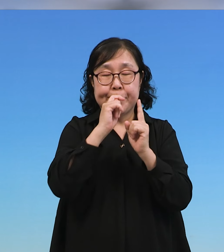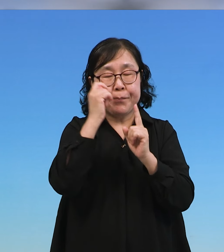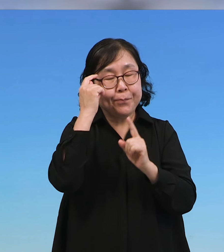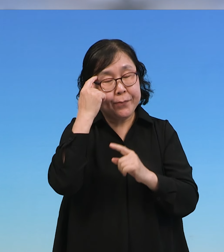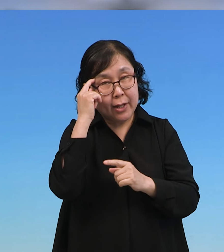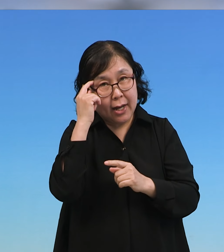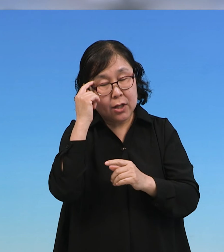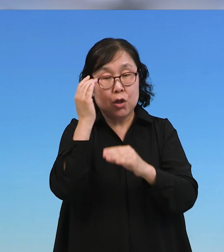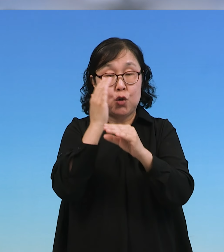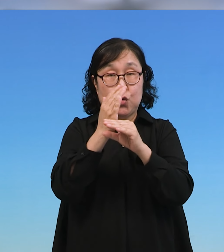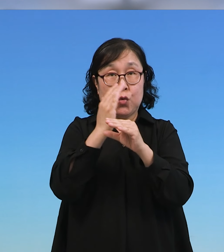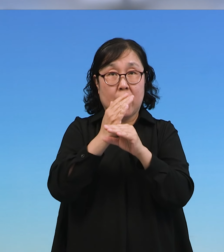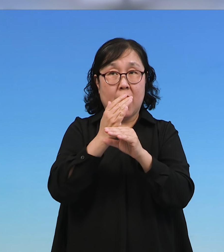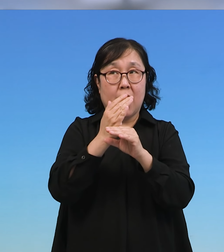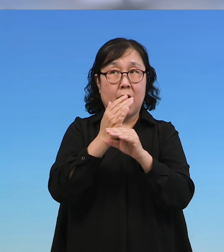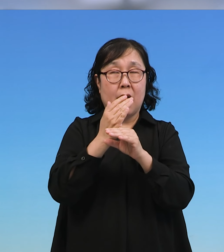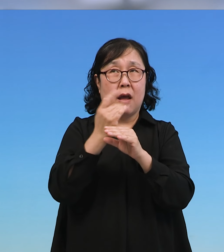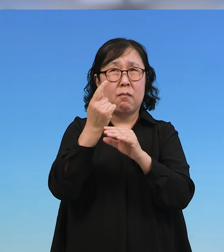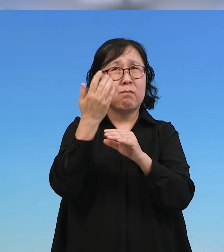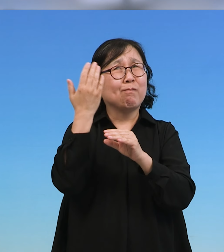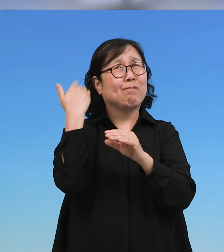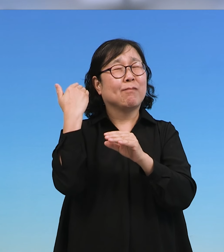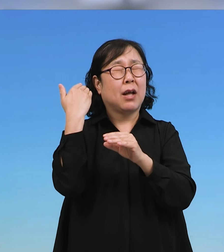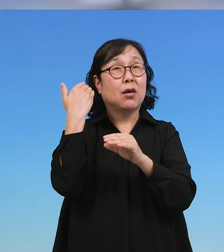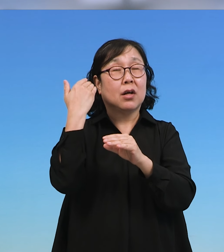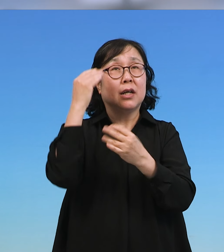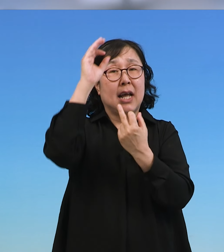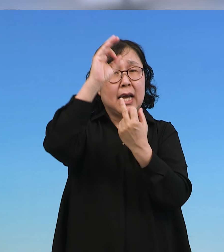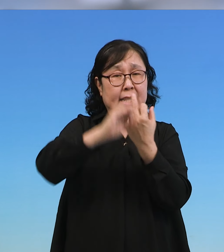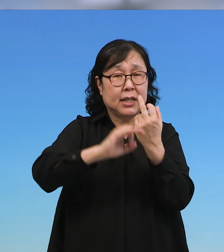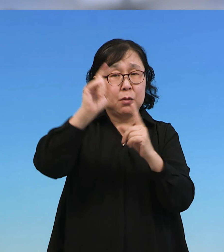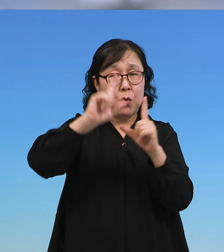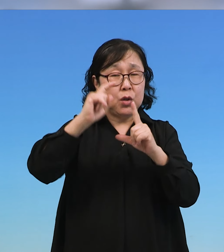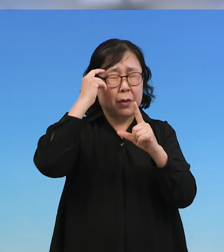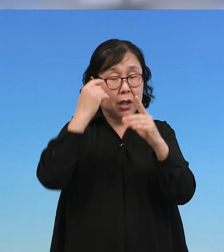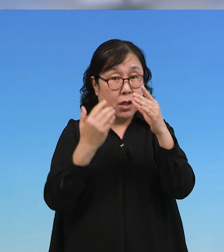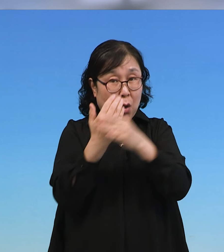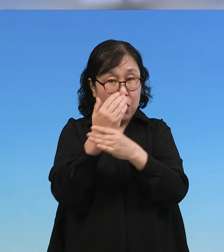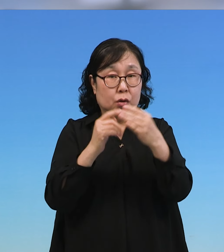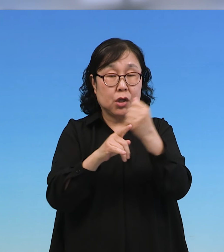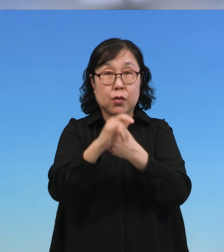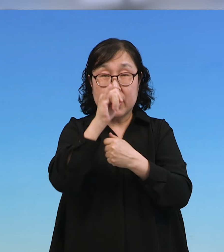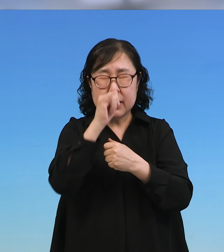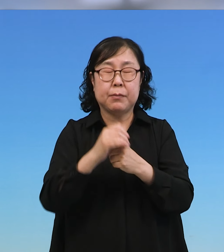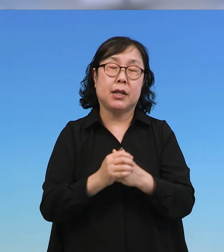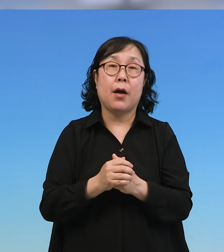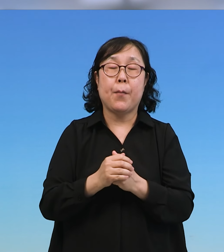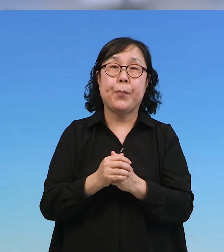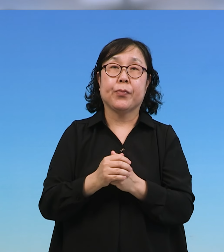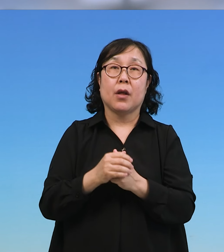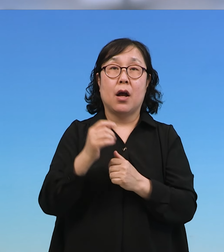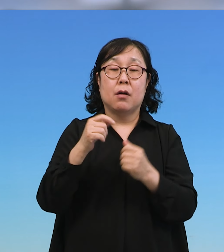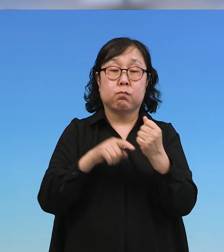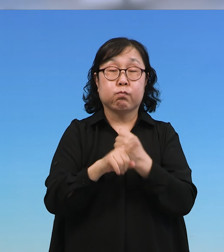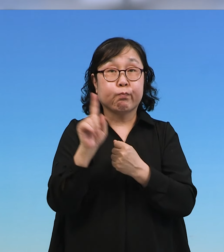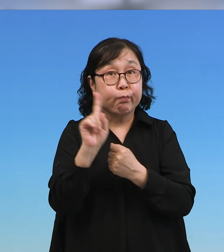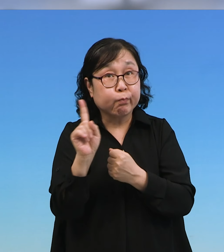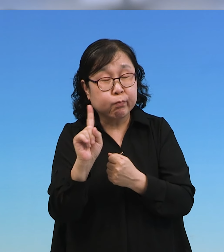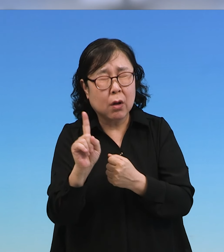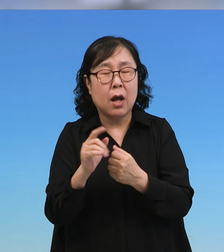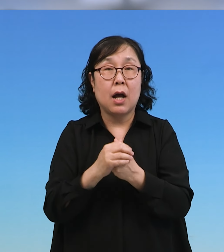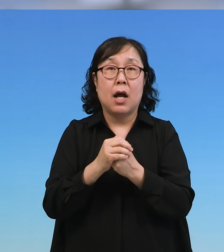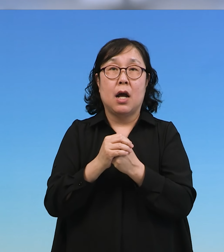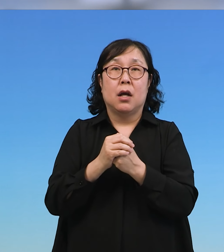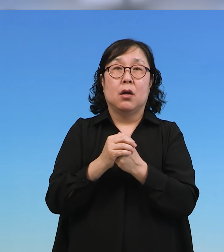하다가 그때 그 기억이 떠올랐던 이유가 있습니다. 왜냐하니까 오늘 배경으로 한 이 두 사람의